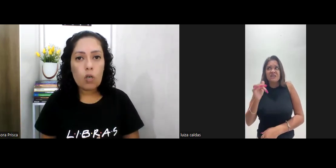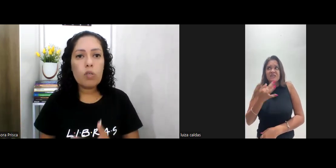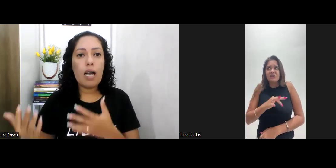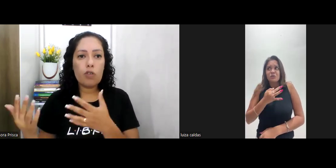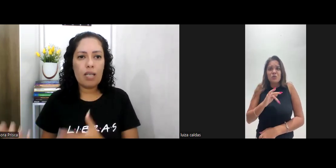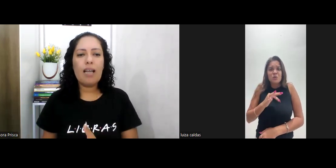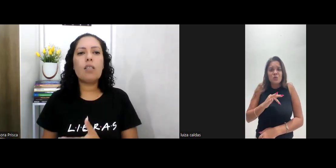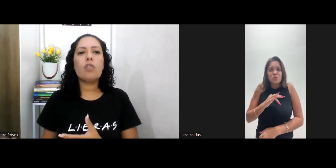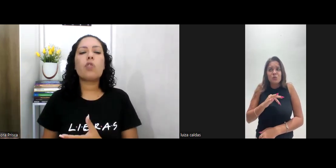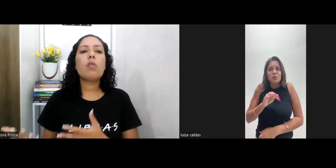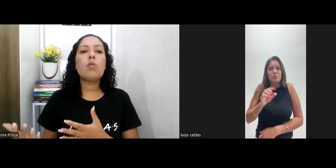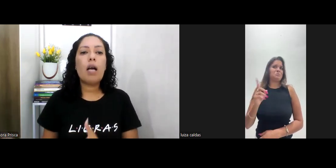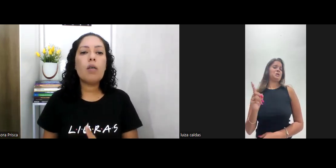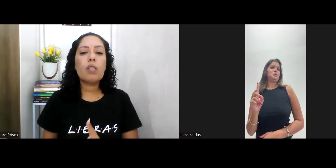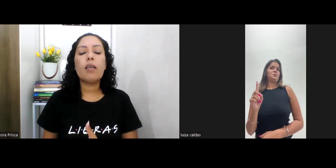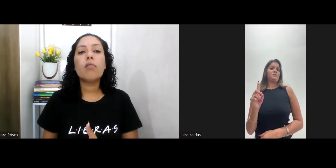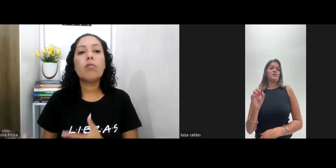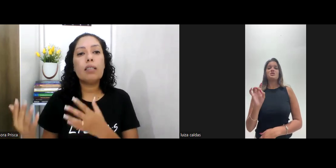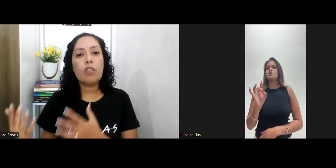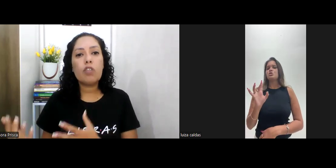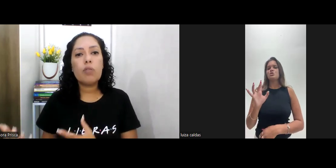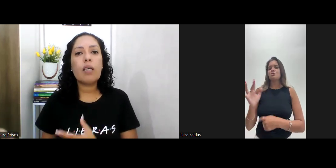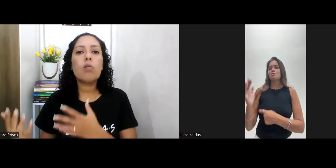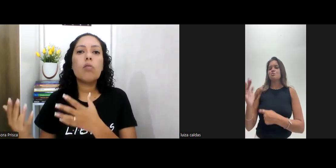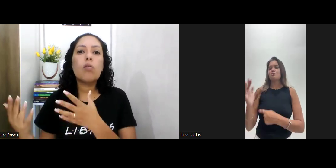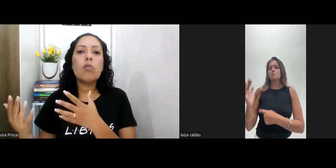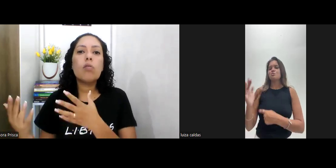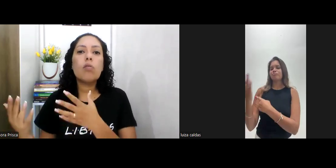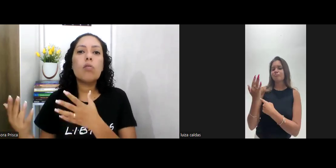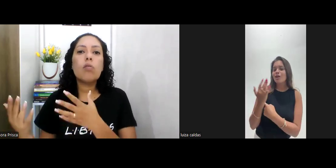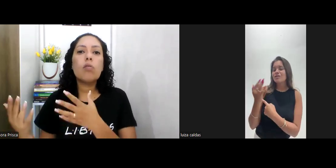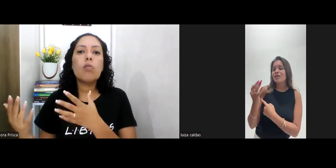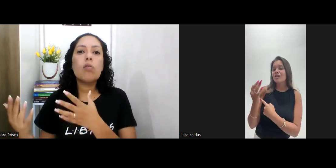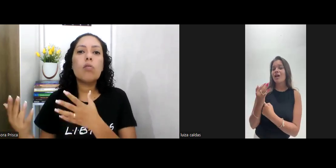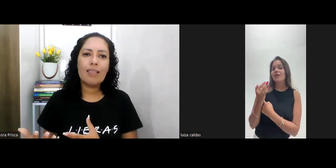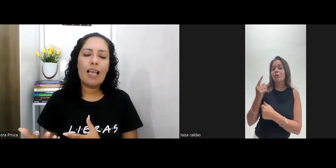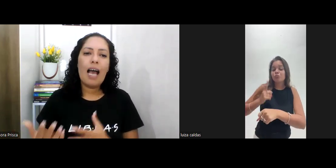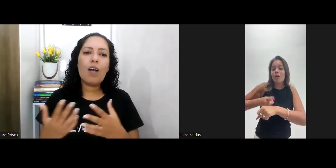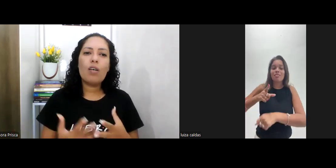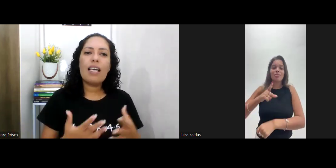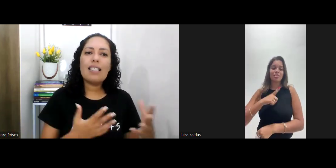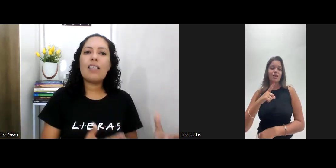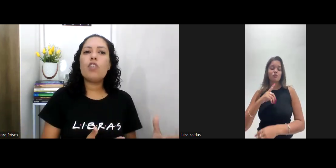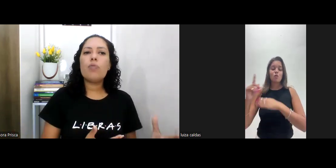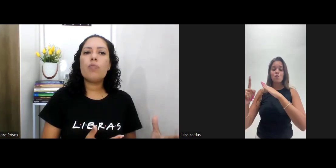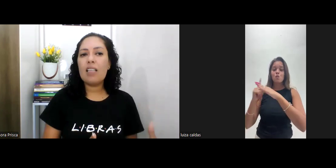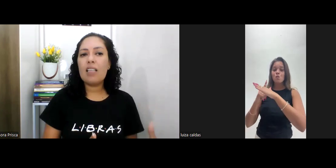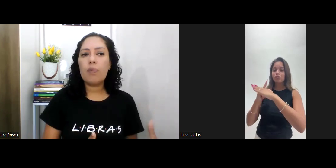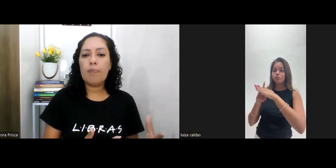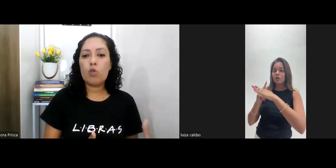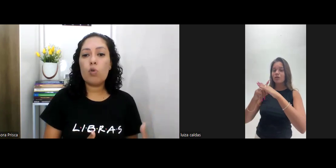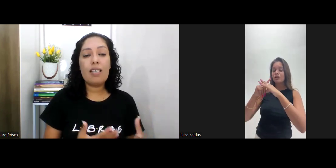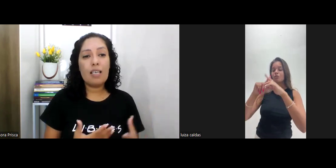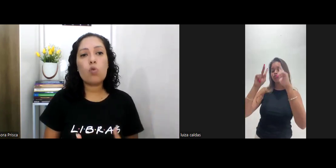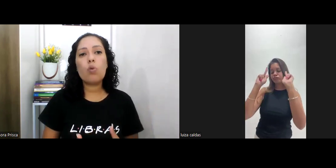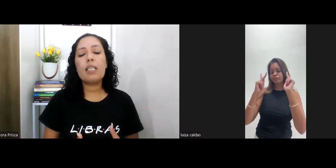Nós somos ajudadas quando há o quê? Um atendimento humanizado. Agora, esse atendimento